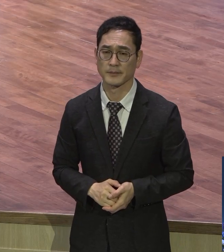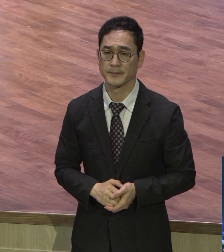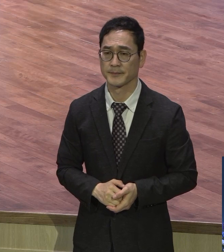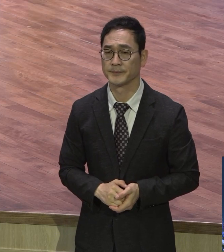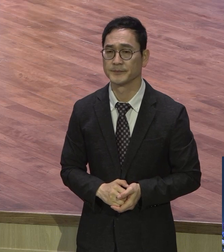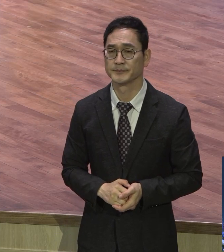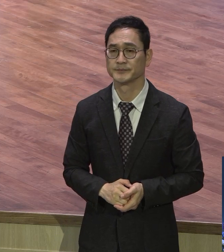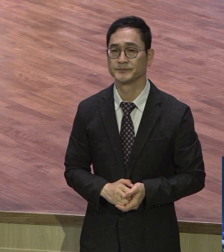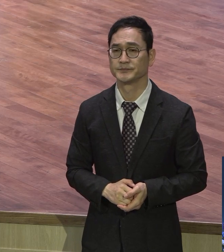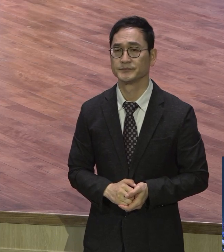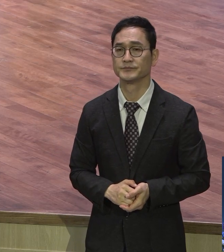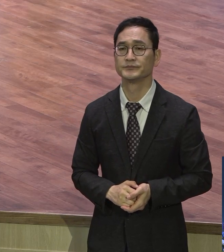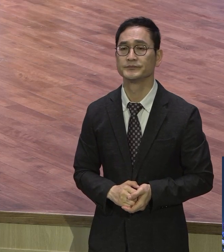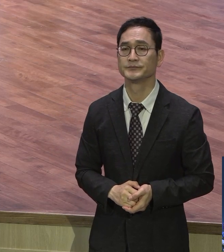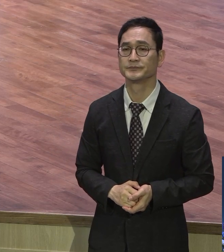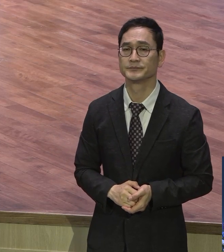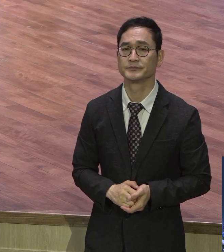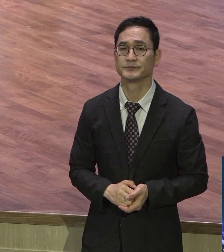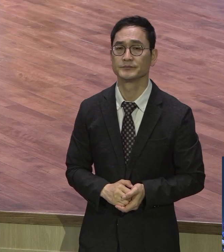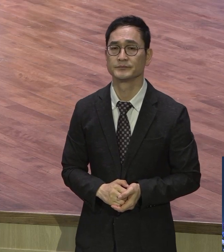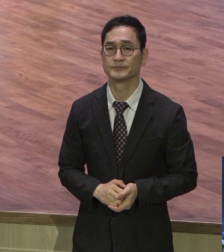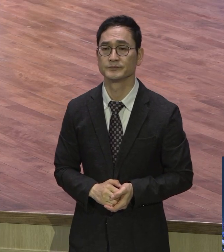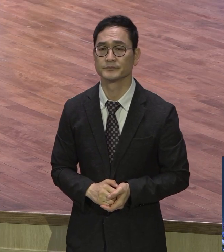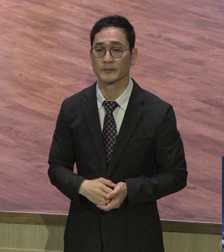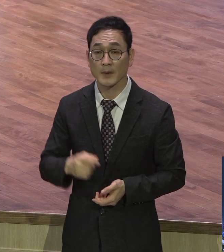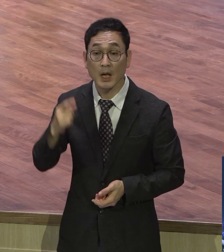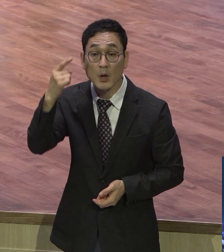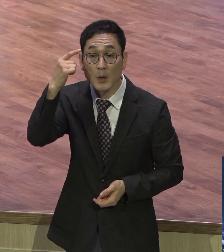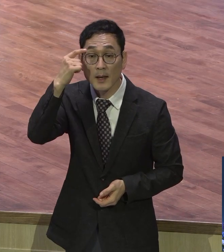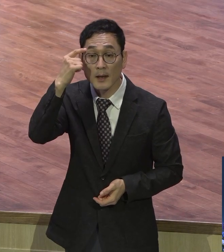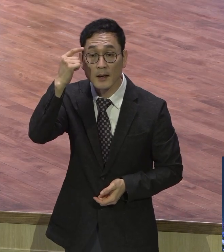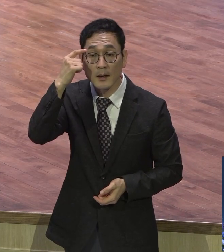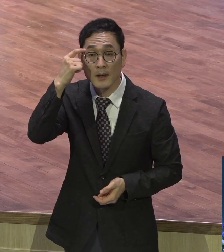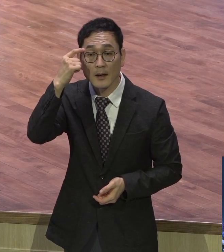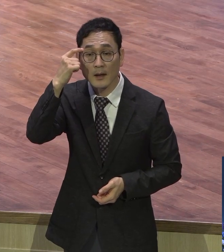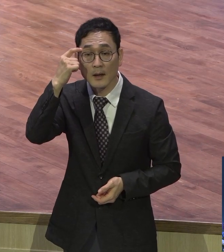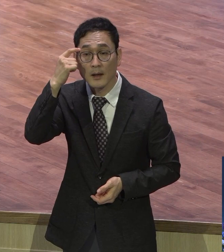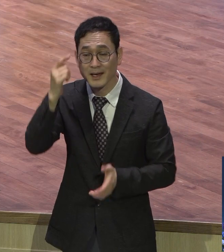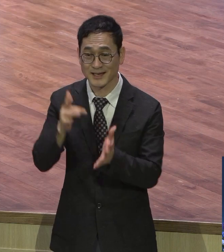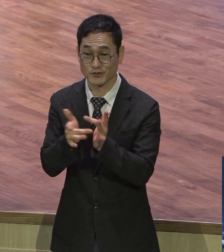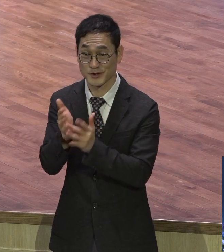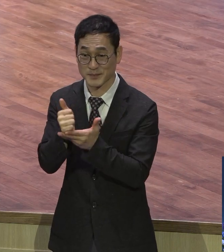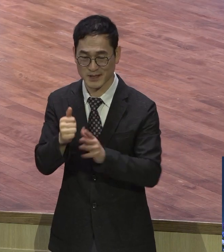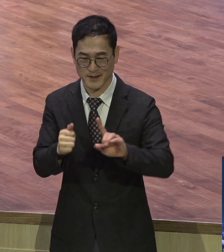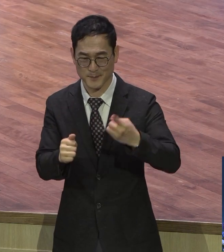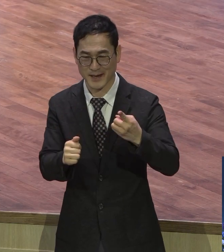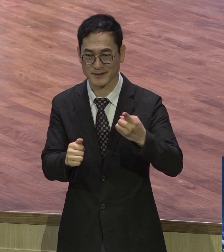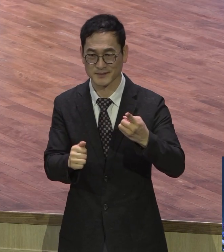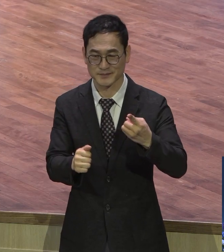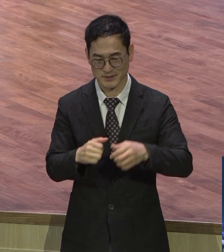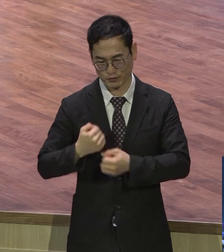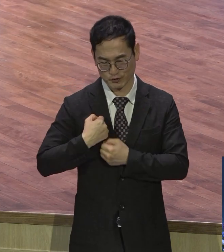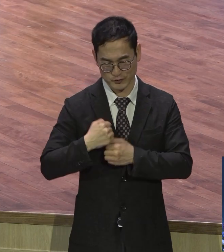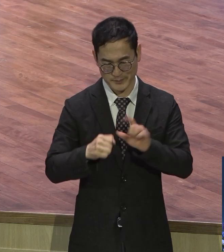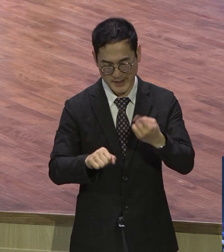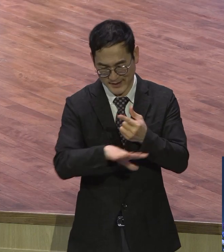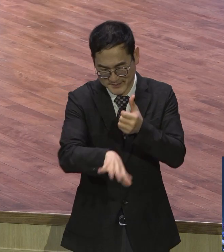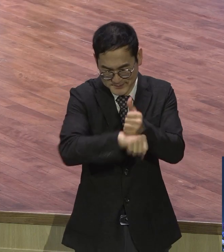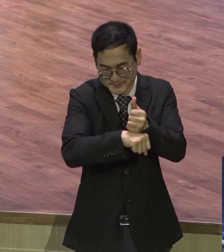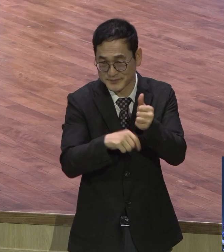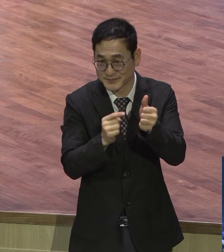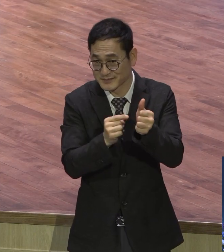지금 이 자세예요. 차원이 다르. 왜냐. 예수님은 백부장의 이 중풍병